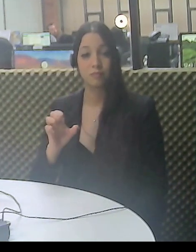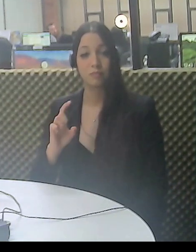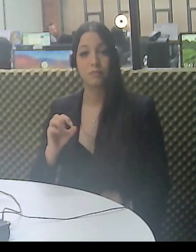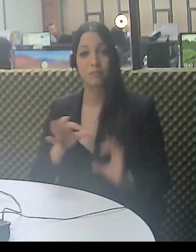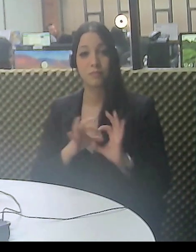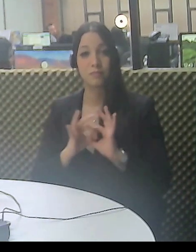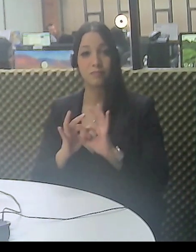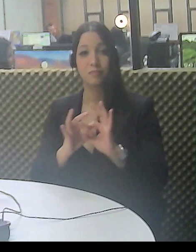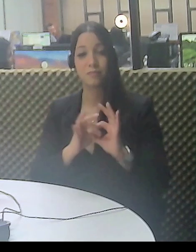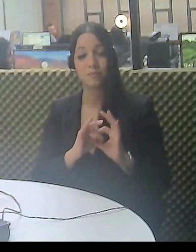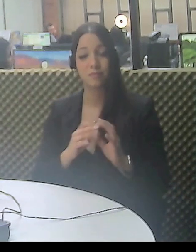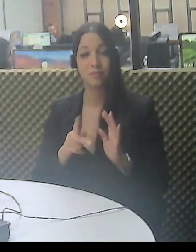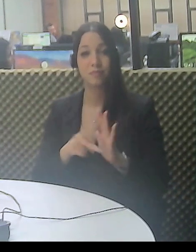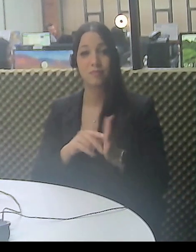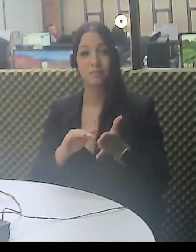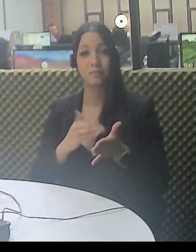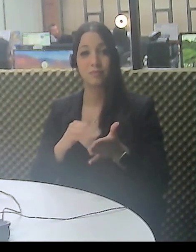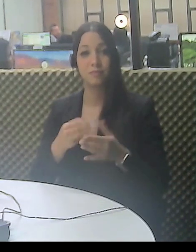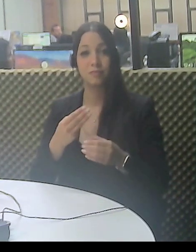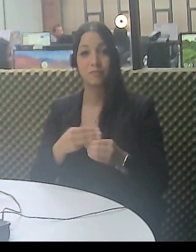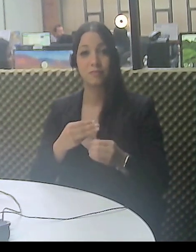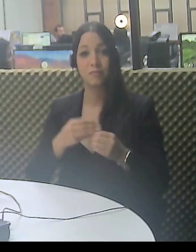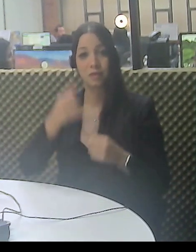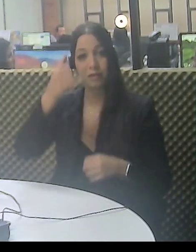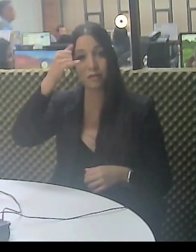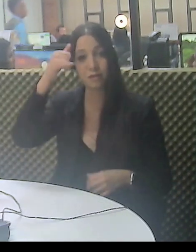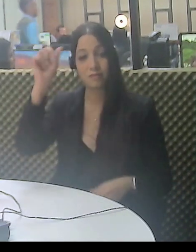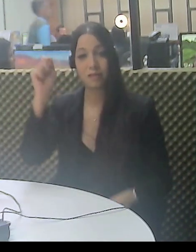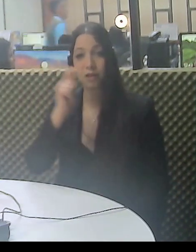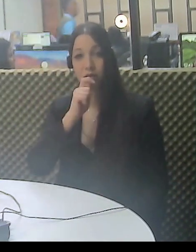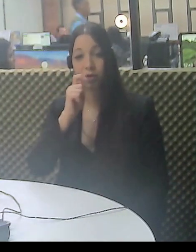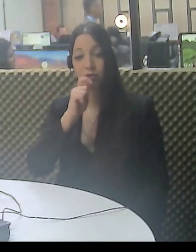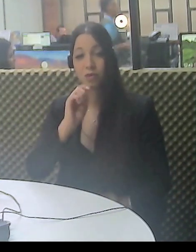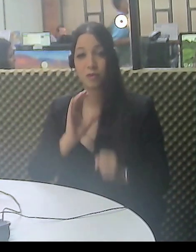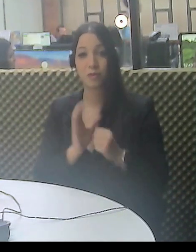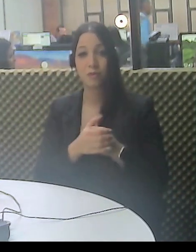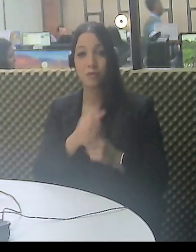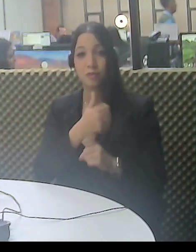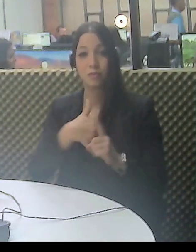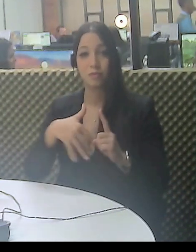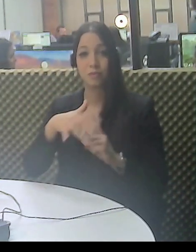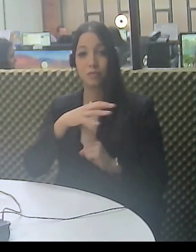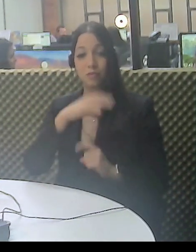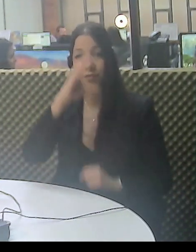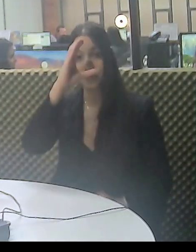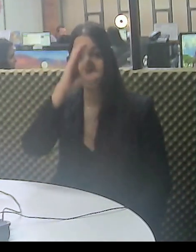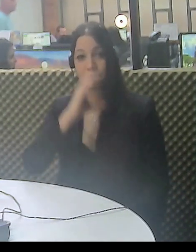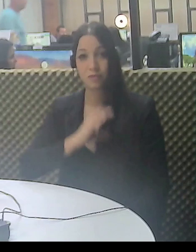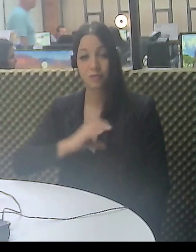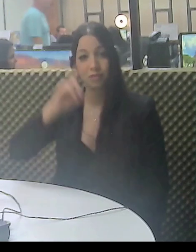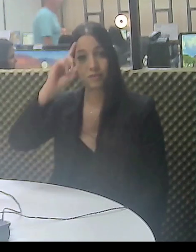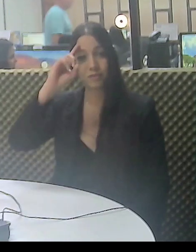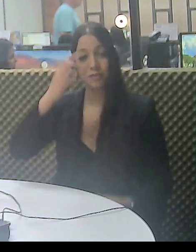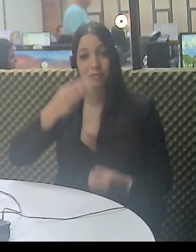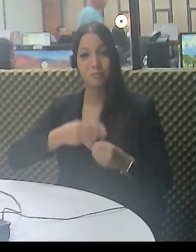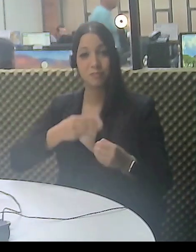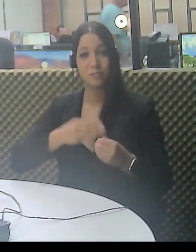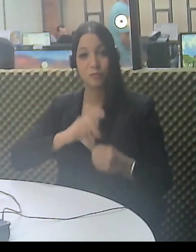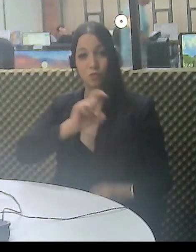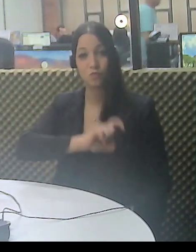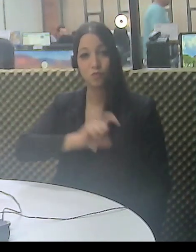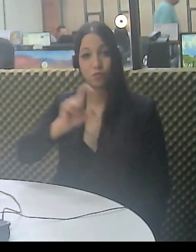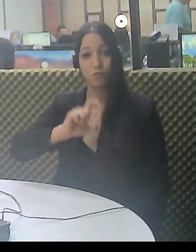atividades promovidas pela Secretaria Municipal de Prevenção às Drogas, Defesa Social e Defesa Civil pelo Dia Municipal do